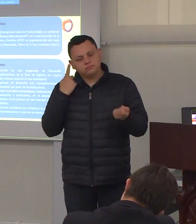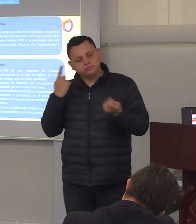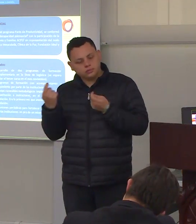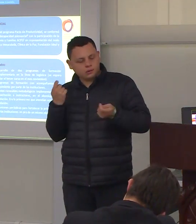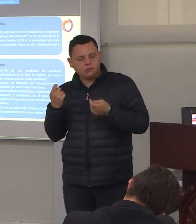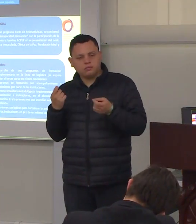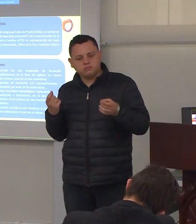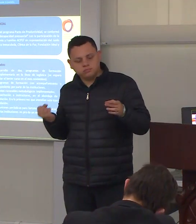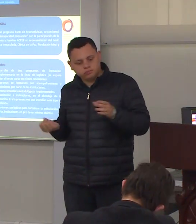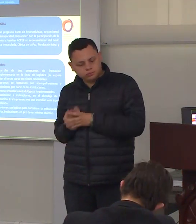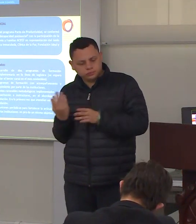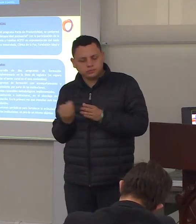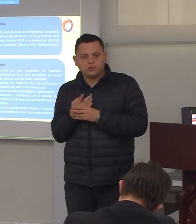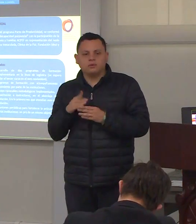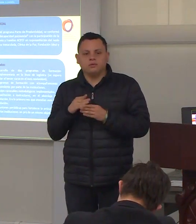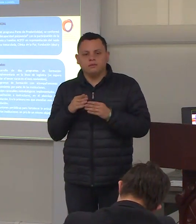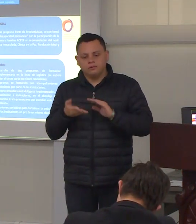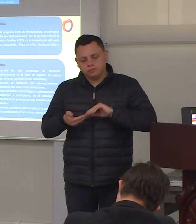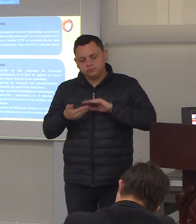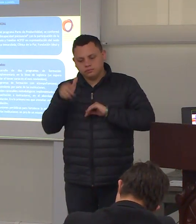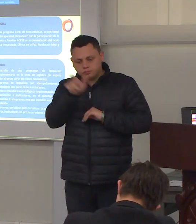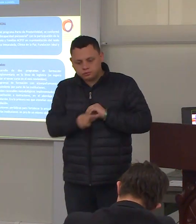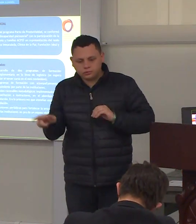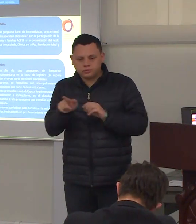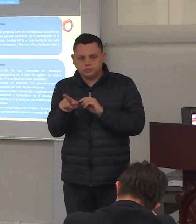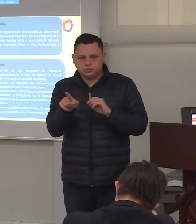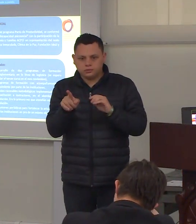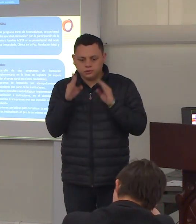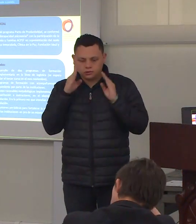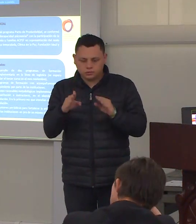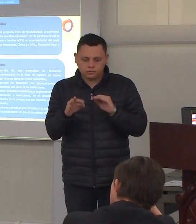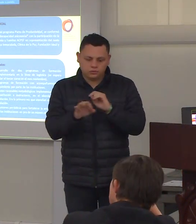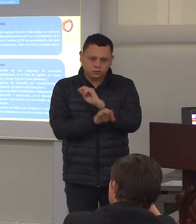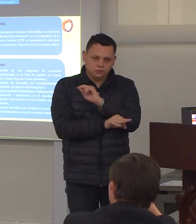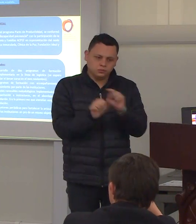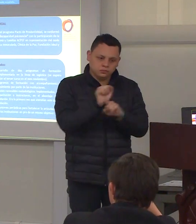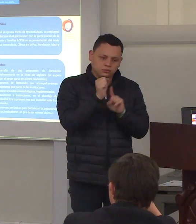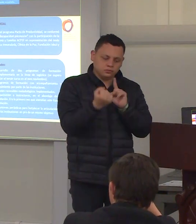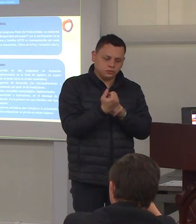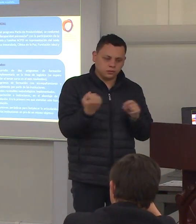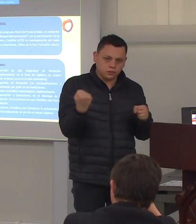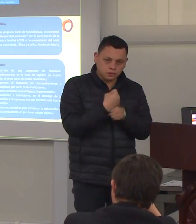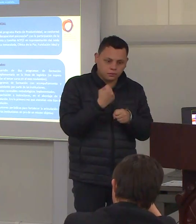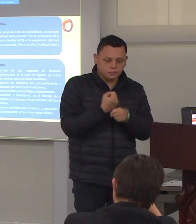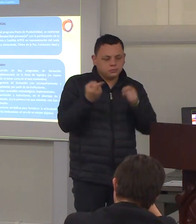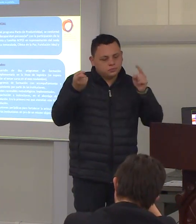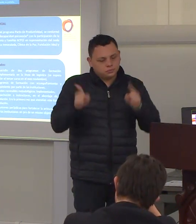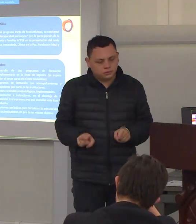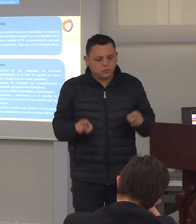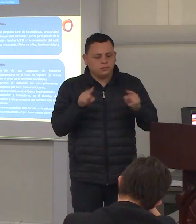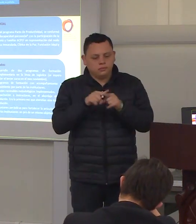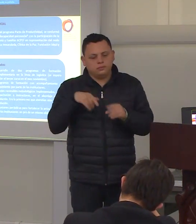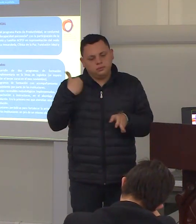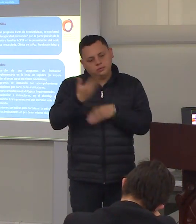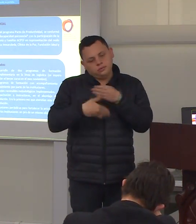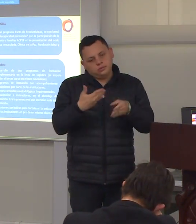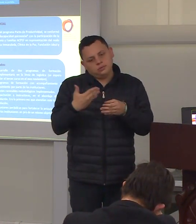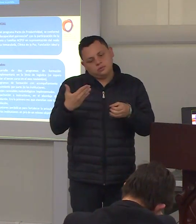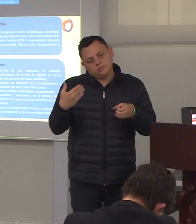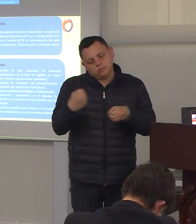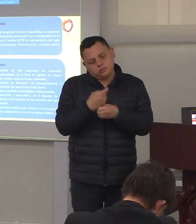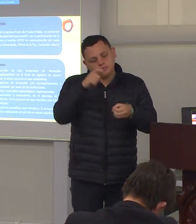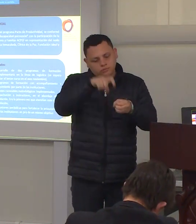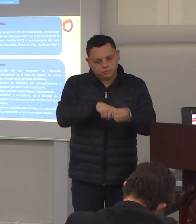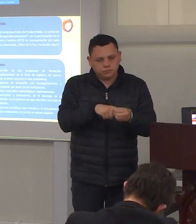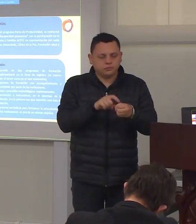facilitar la inclusión de la población psicosocial en la formación de trabajo, pero también en procesos de inclusión laboral.